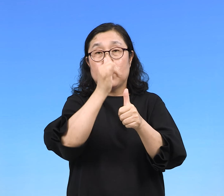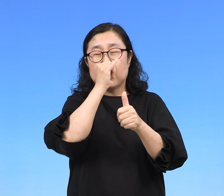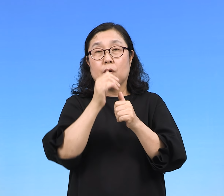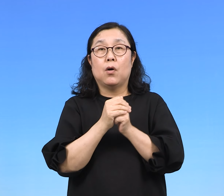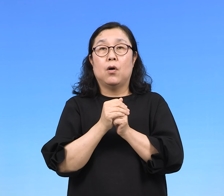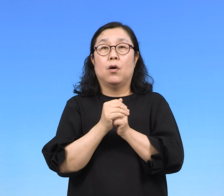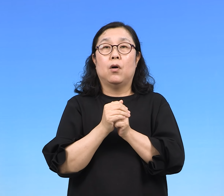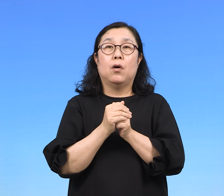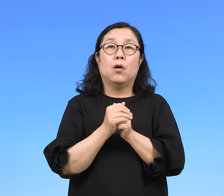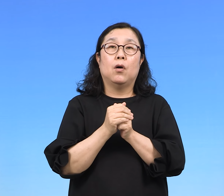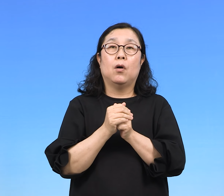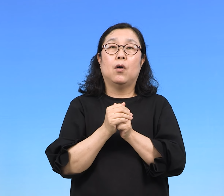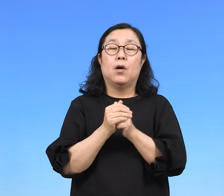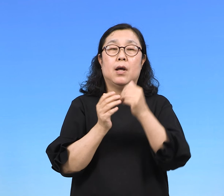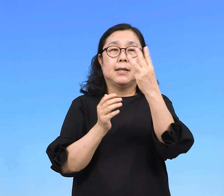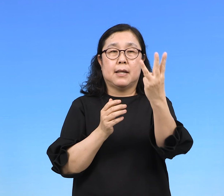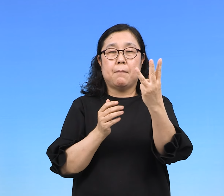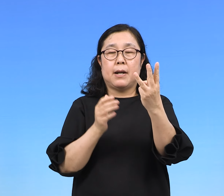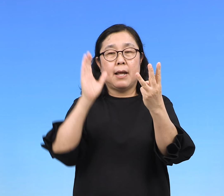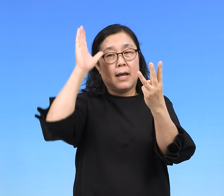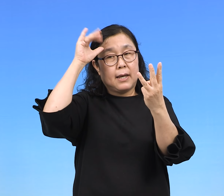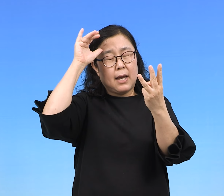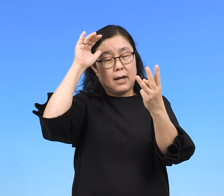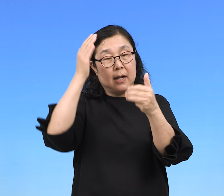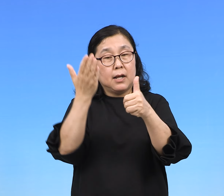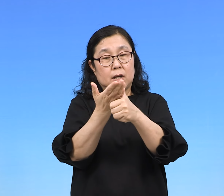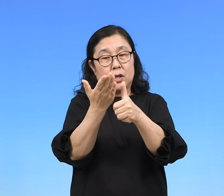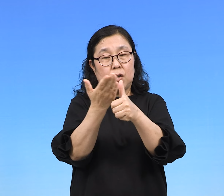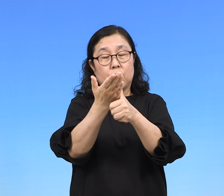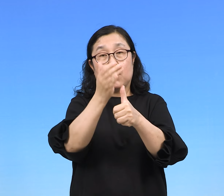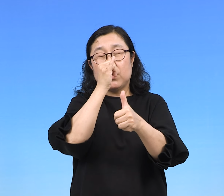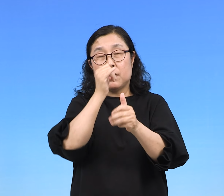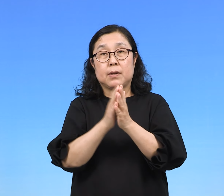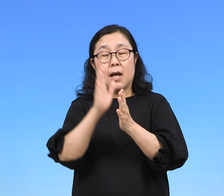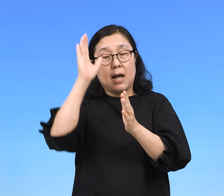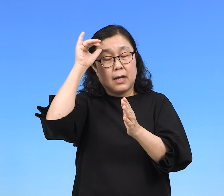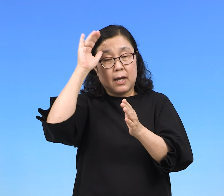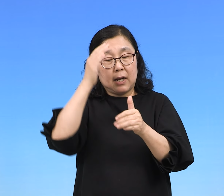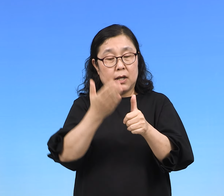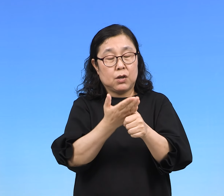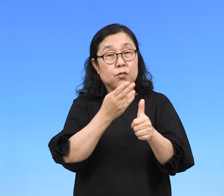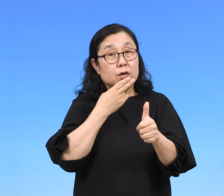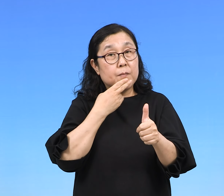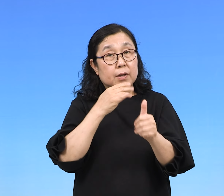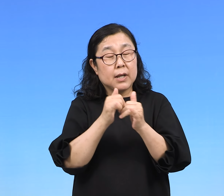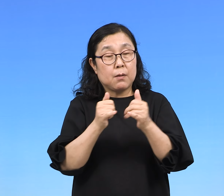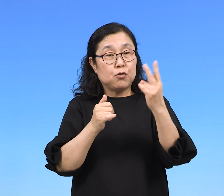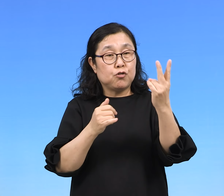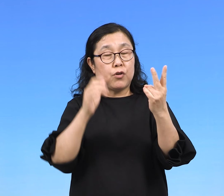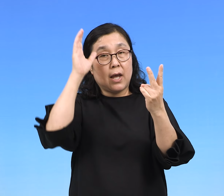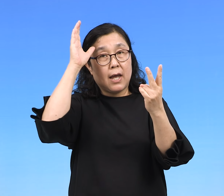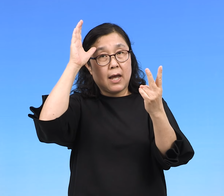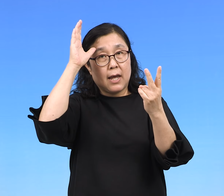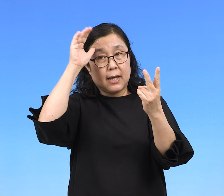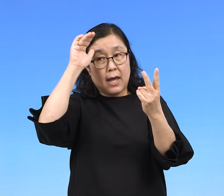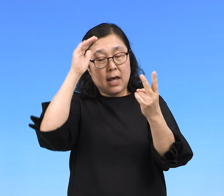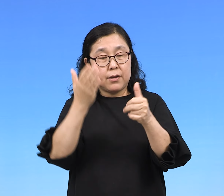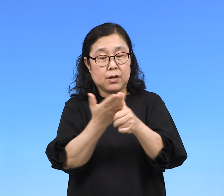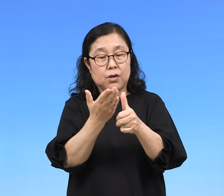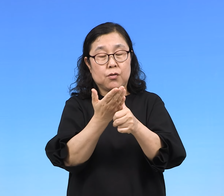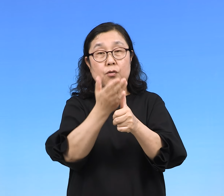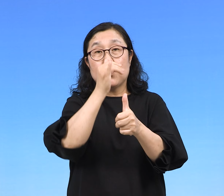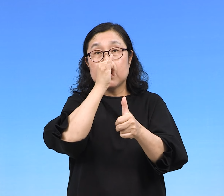있고요. 그래서 저는 3마리 개를 키우고 있고, 개 안 키우는 분들은 2마리 개를 키워요.